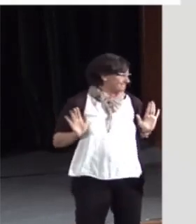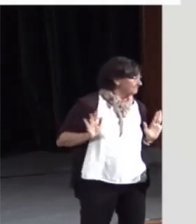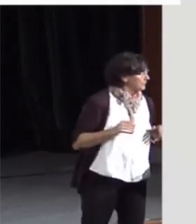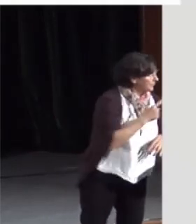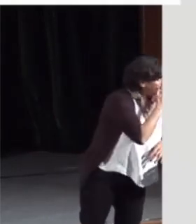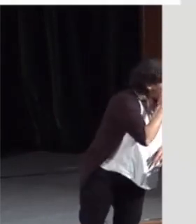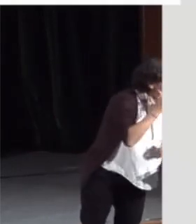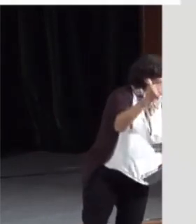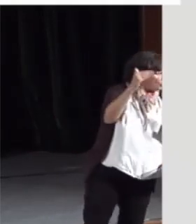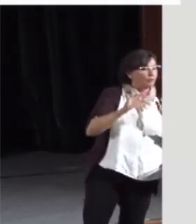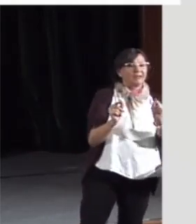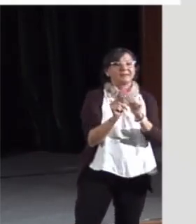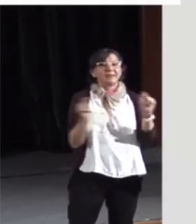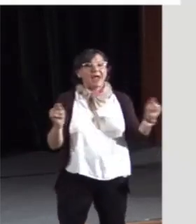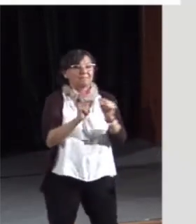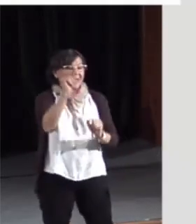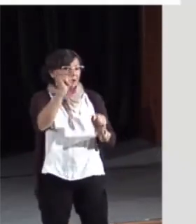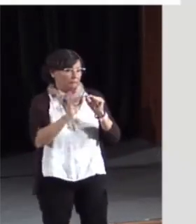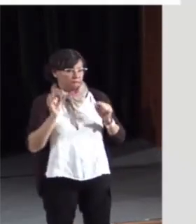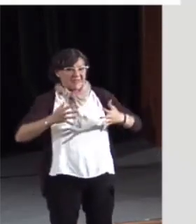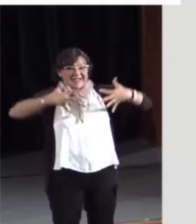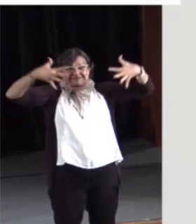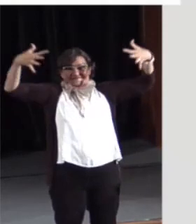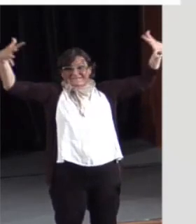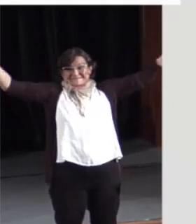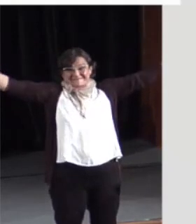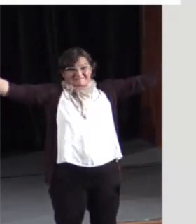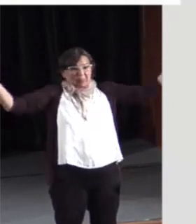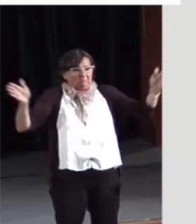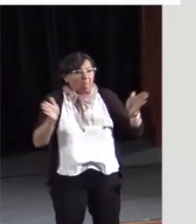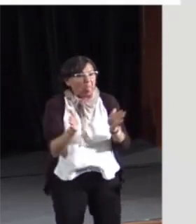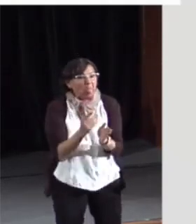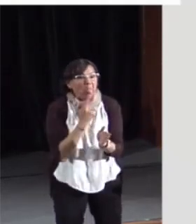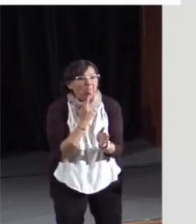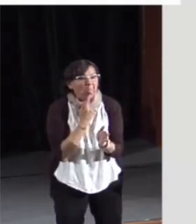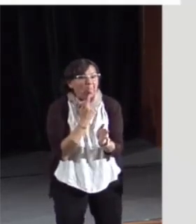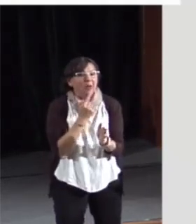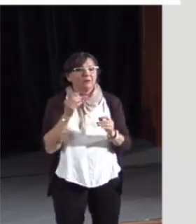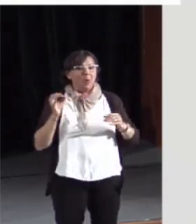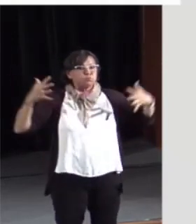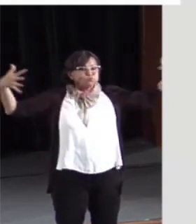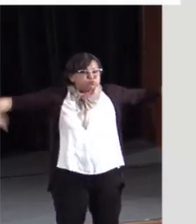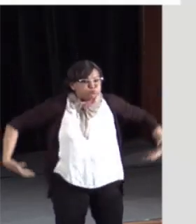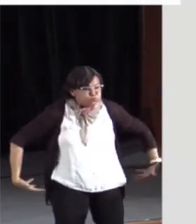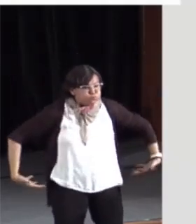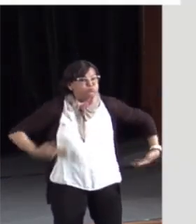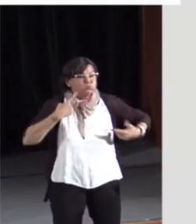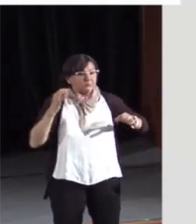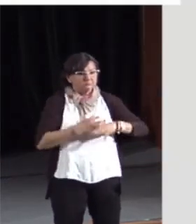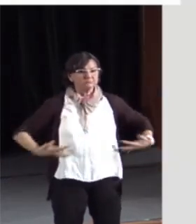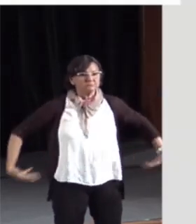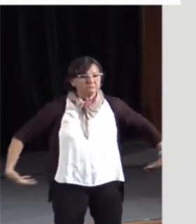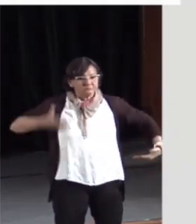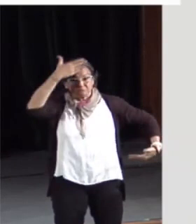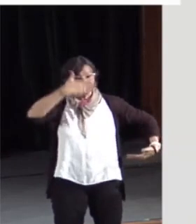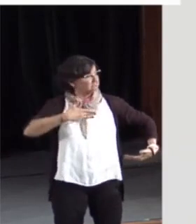vinculado a comportamiento? A expresión, a gesto, ahí ya no lo teníamos tan claro. Lo mismo pasa con tamaño. Gran